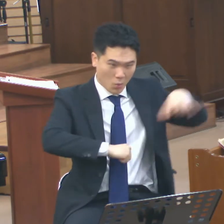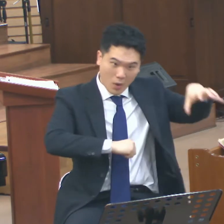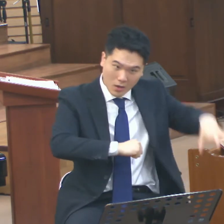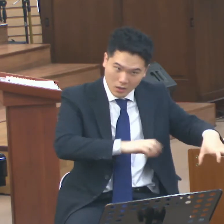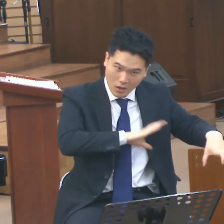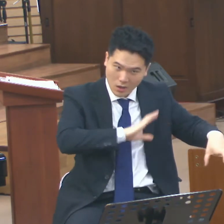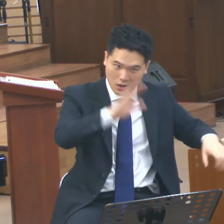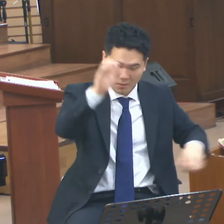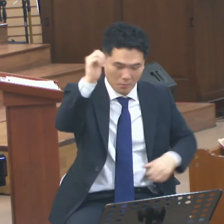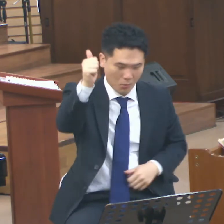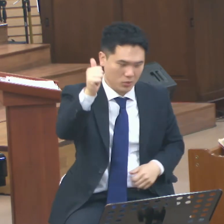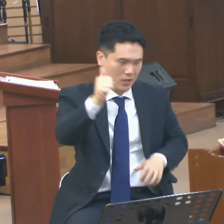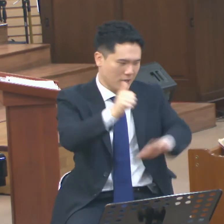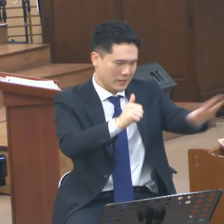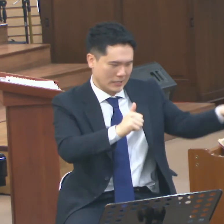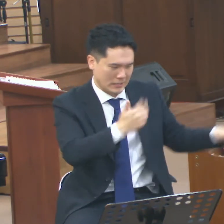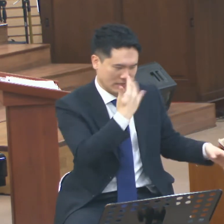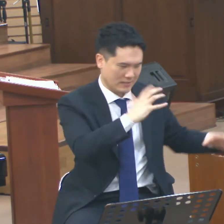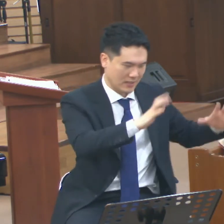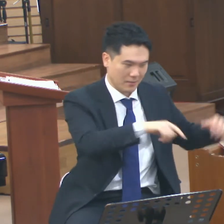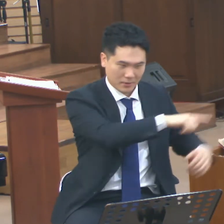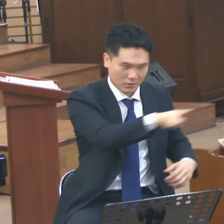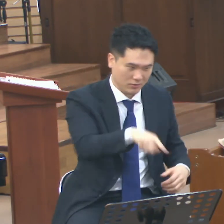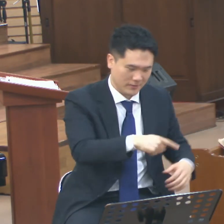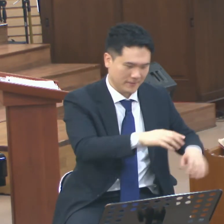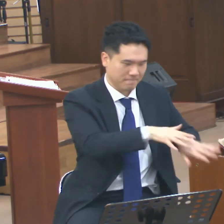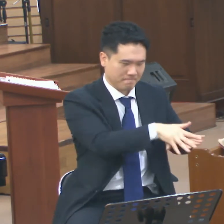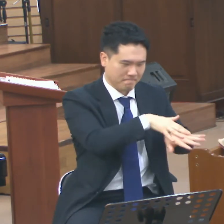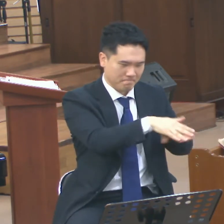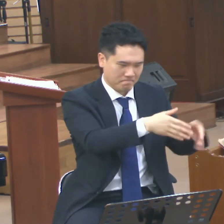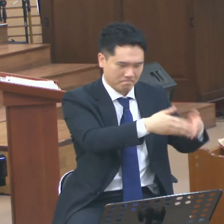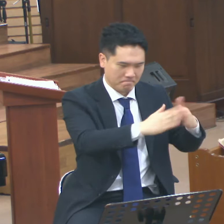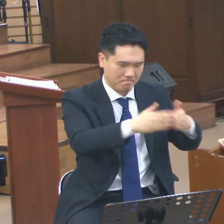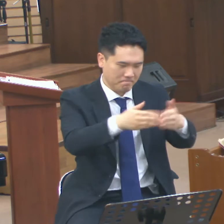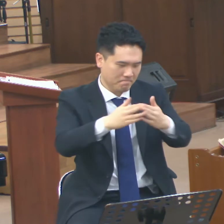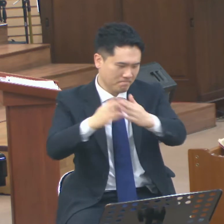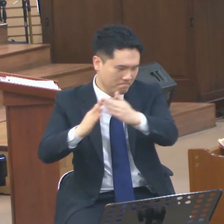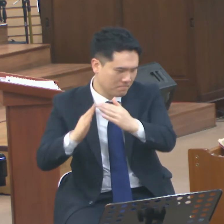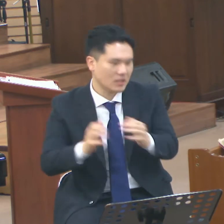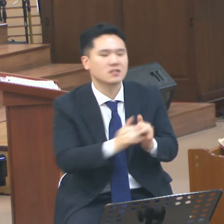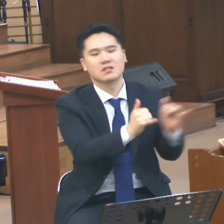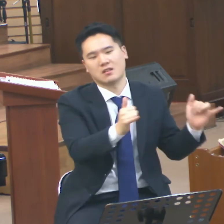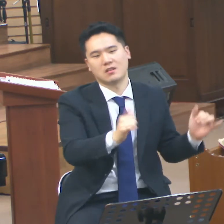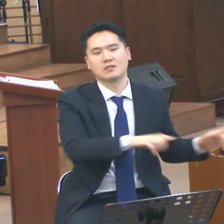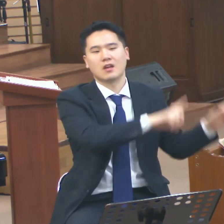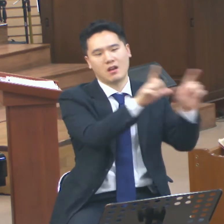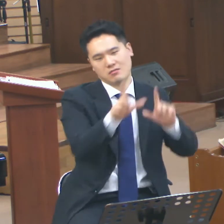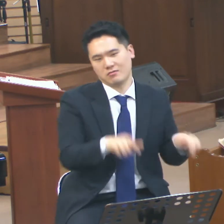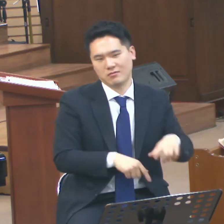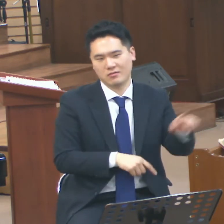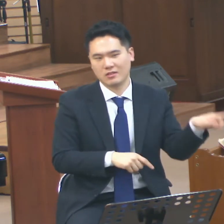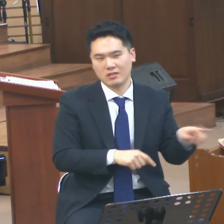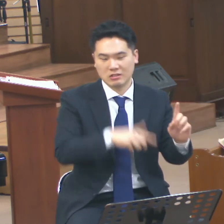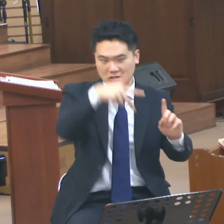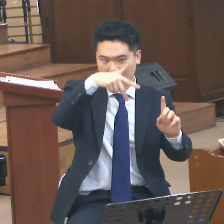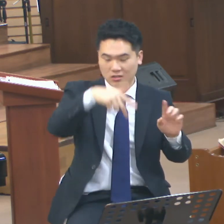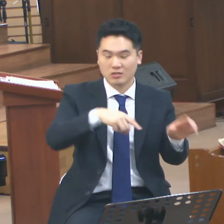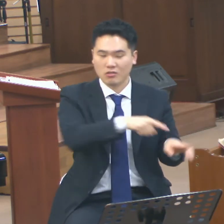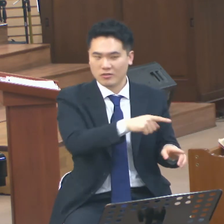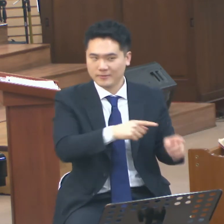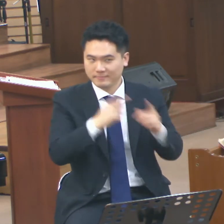텐트 생활을 했던 것을 기념해서 한 주간 동안 초막을 지어놓고